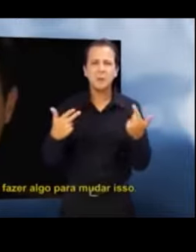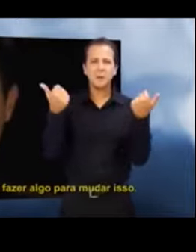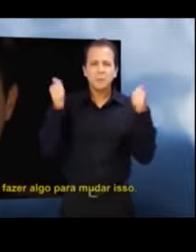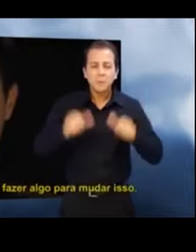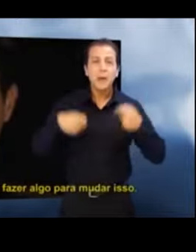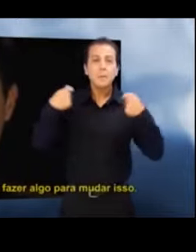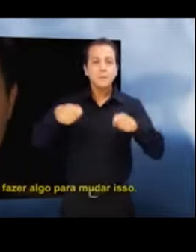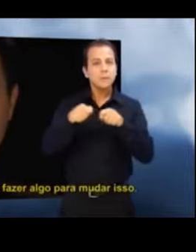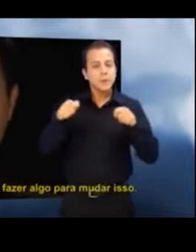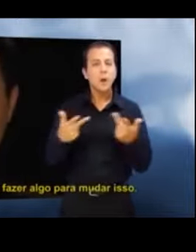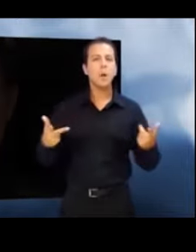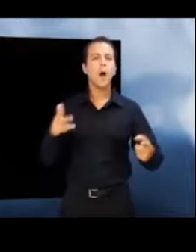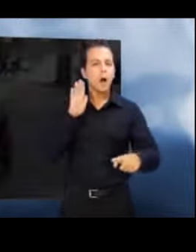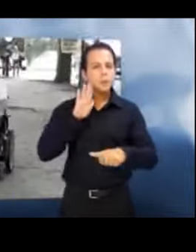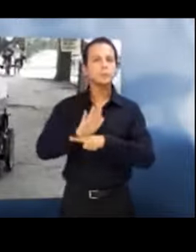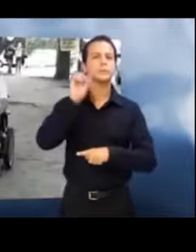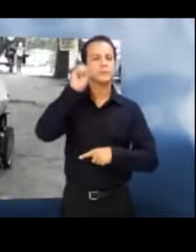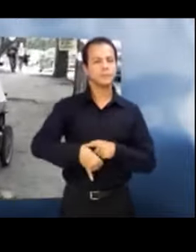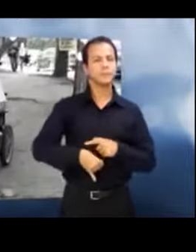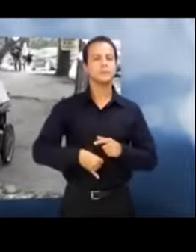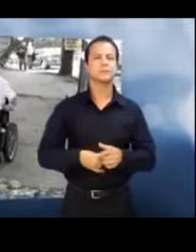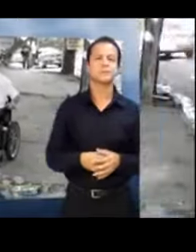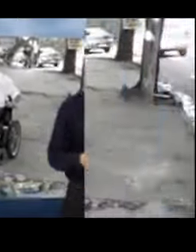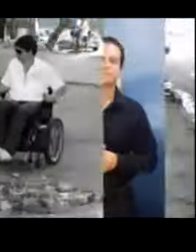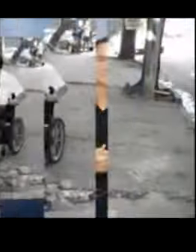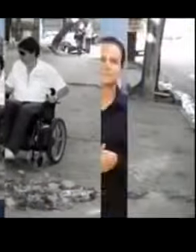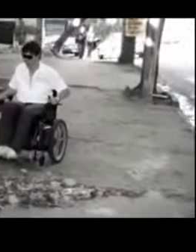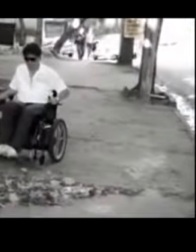nós podemos fazer algo para mudar isso.